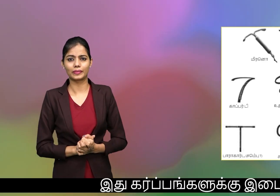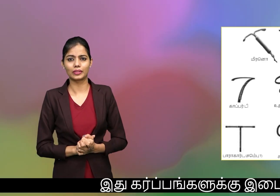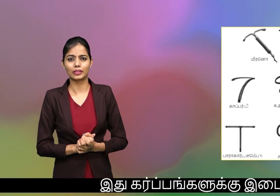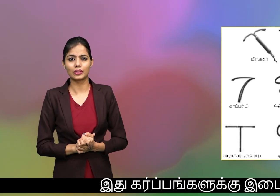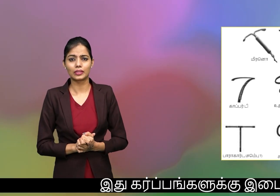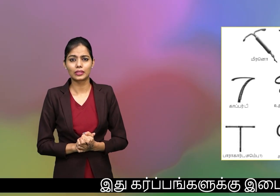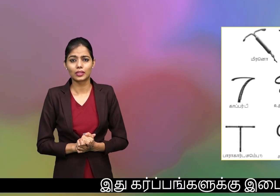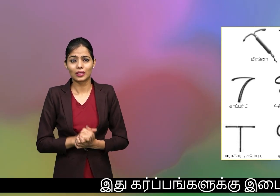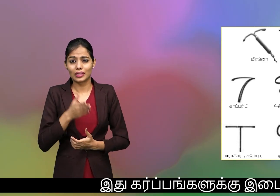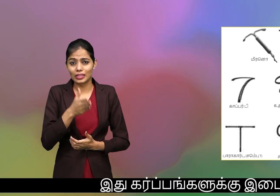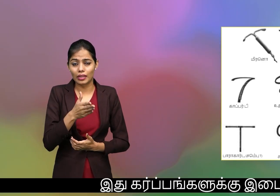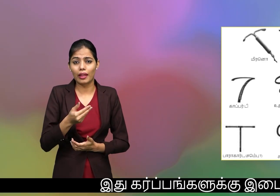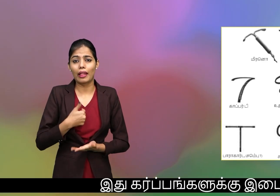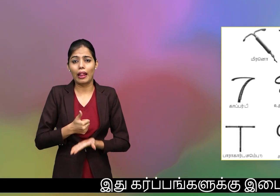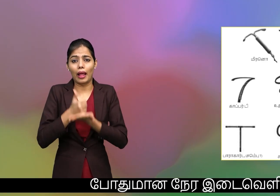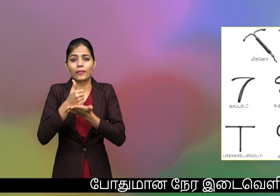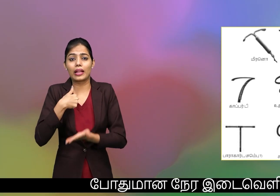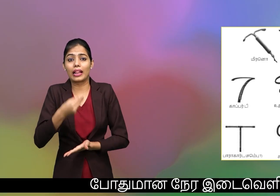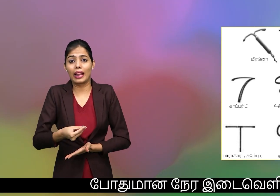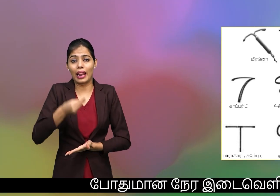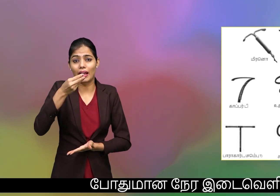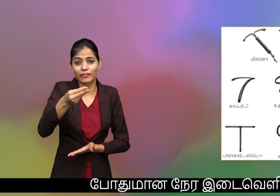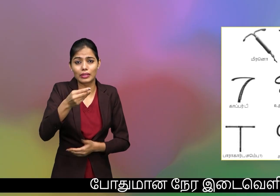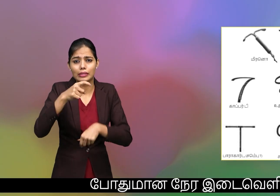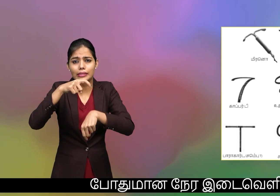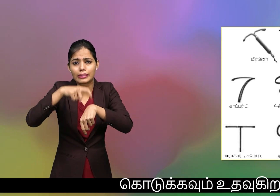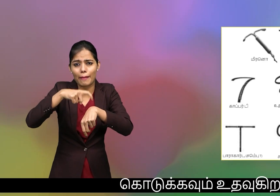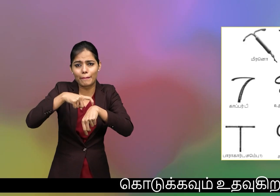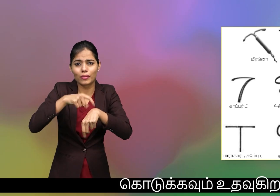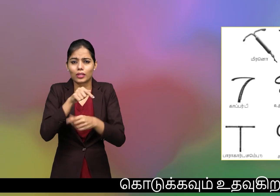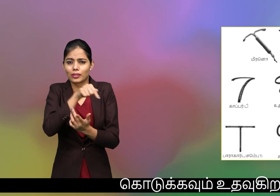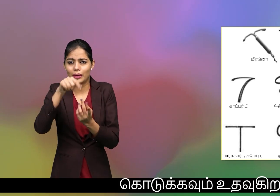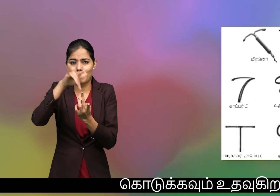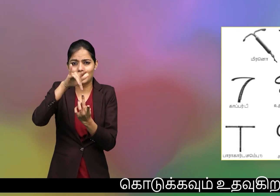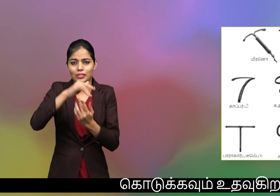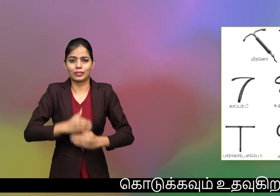இது கர்ப்பங்களுக்கு இடையில் போதுமான நேர இடைவெளியை கொடுக்கவும் உதவுகிறது.